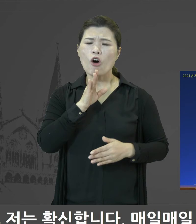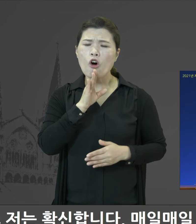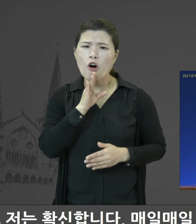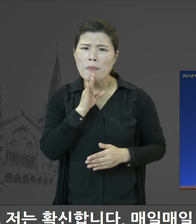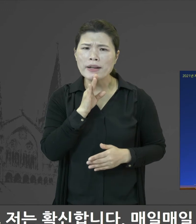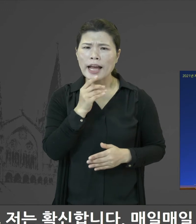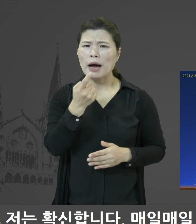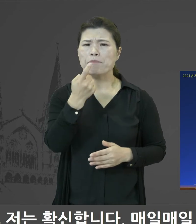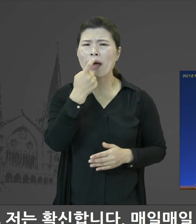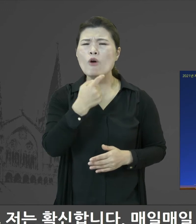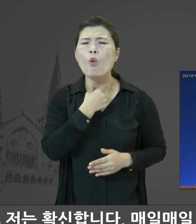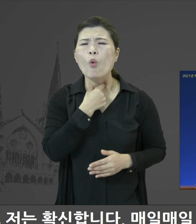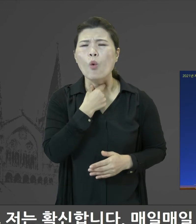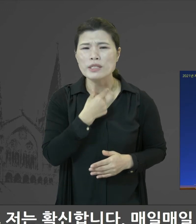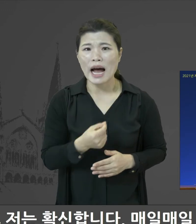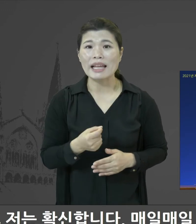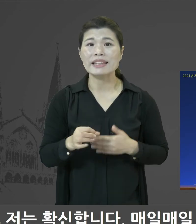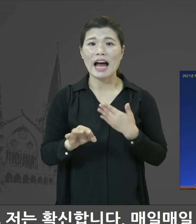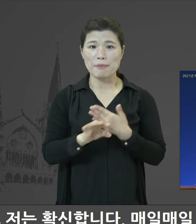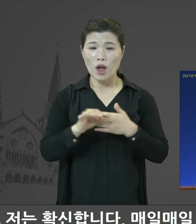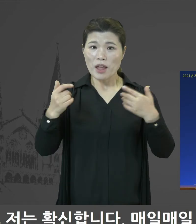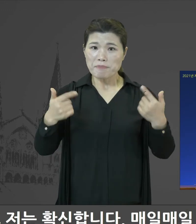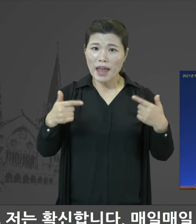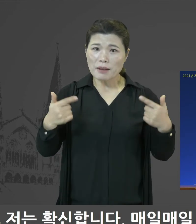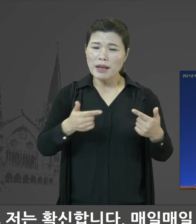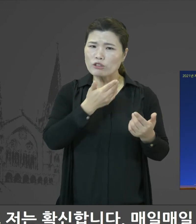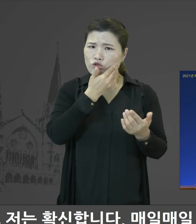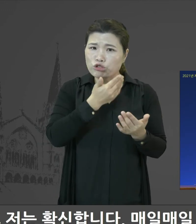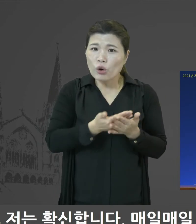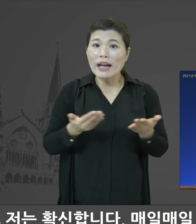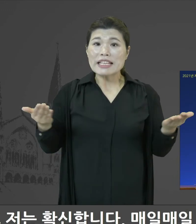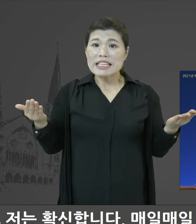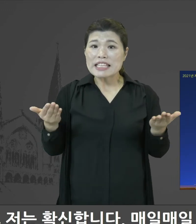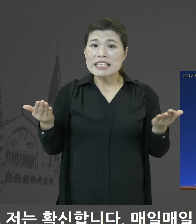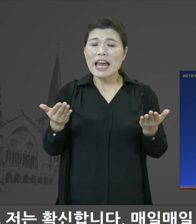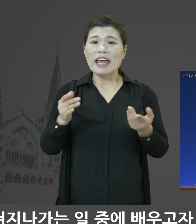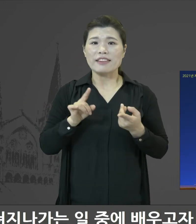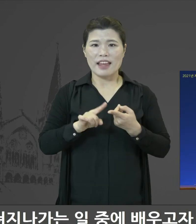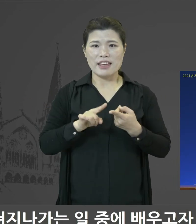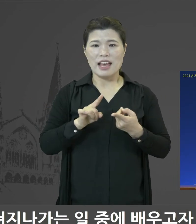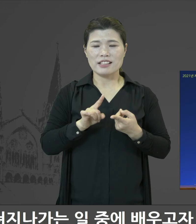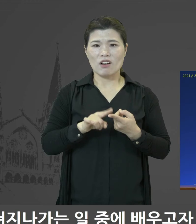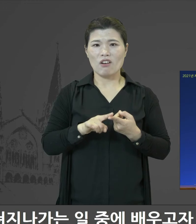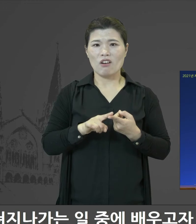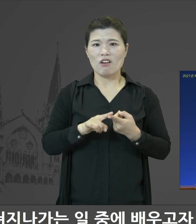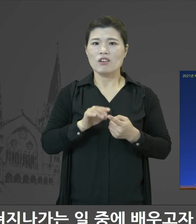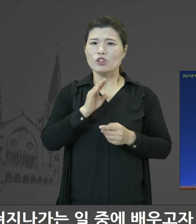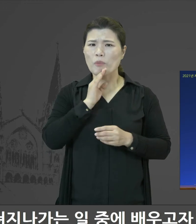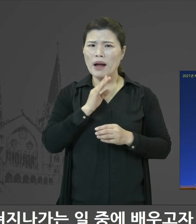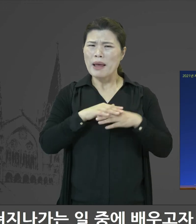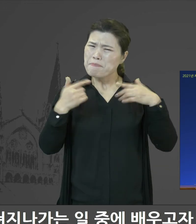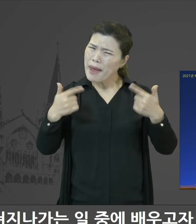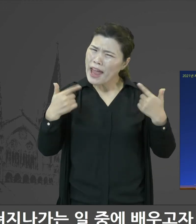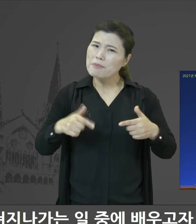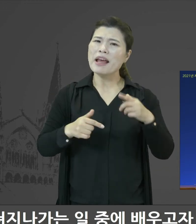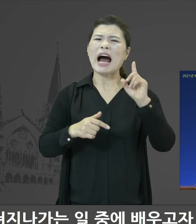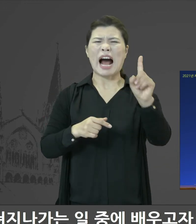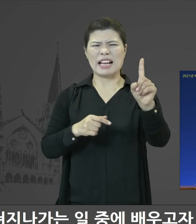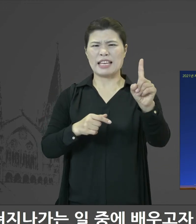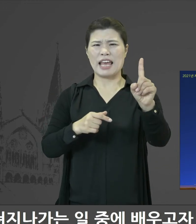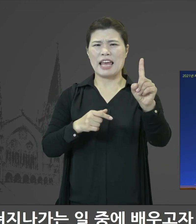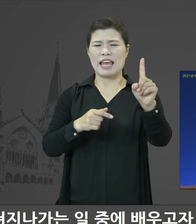하면 매일매일 나에게 매우 중요한 일들 한 가지도 배우지 않고 넘어갈 날은 없다는 겁니다. 여러분,